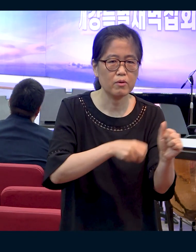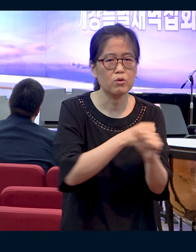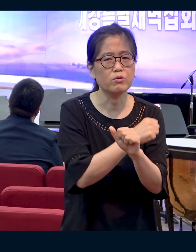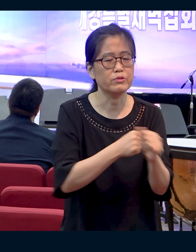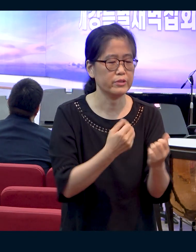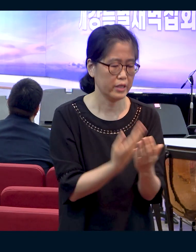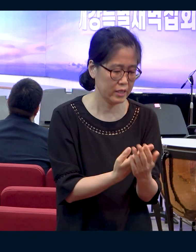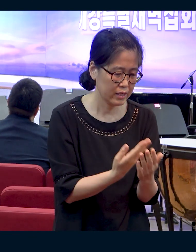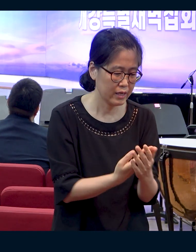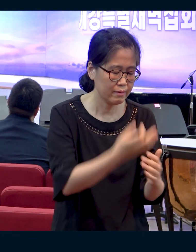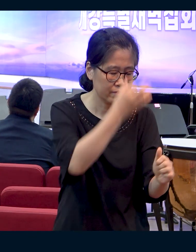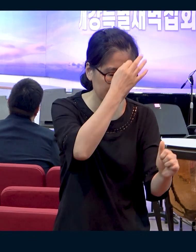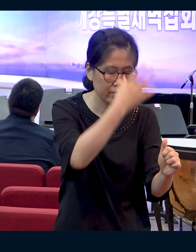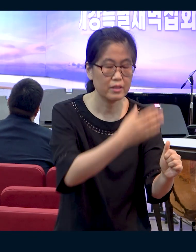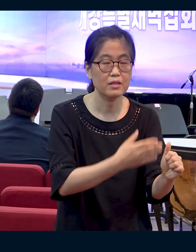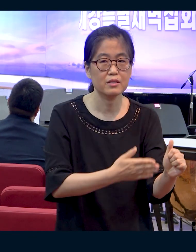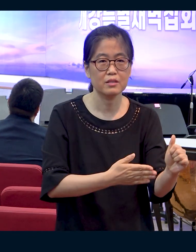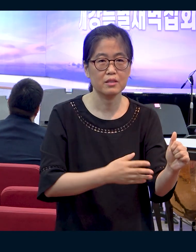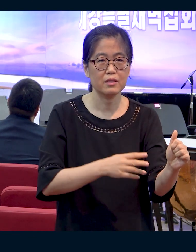미안하다.